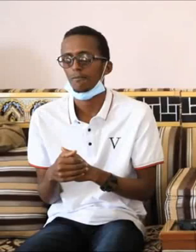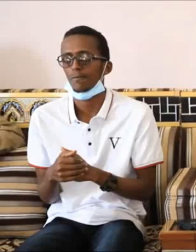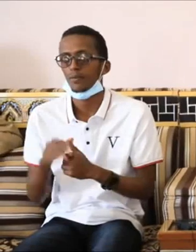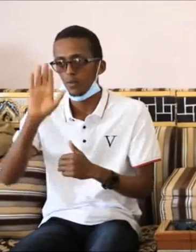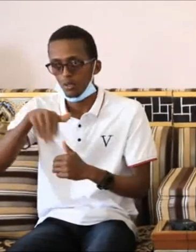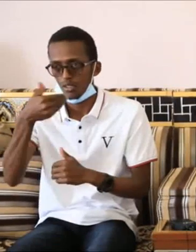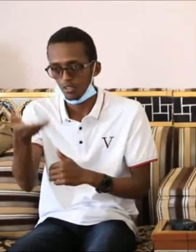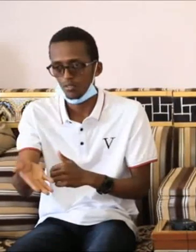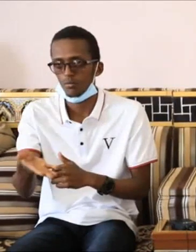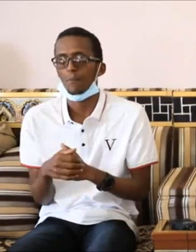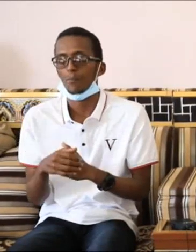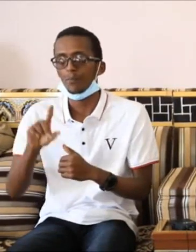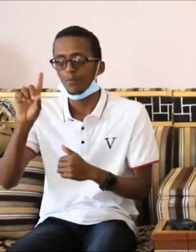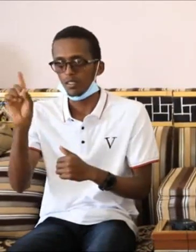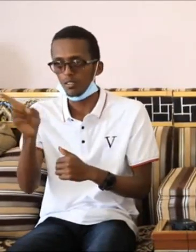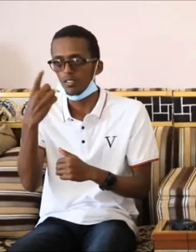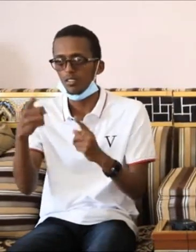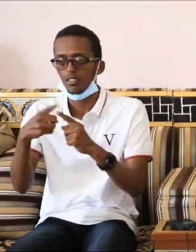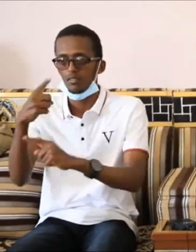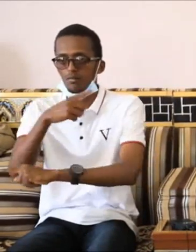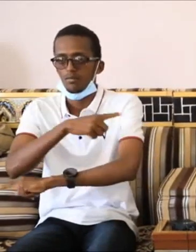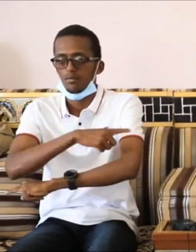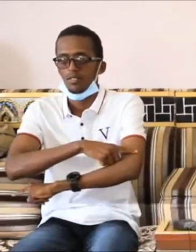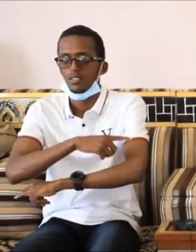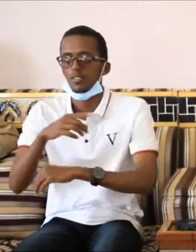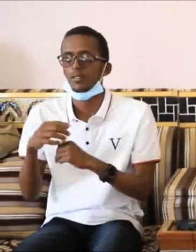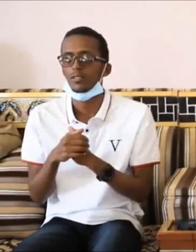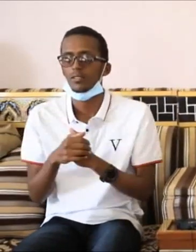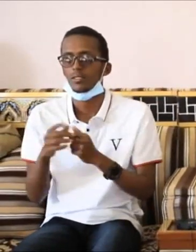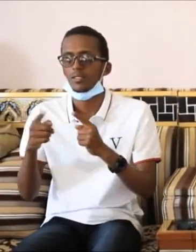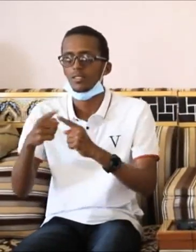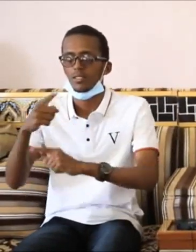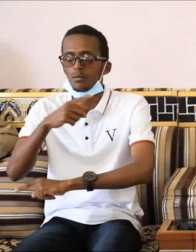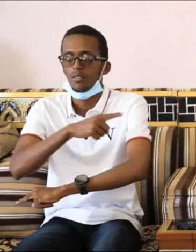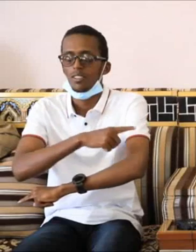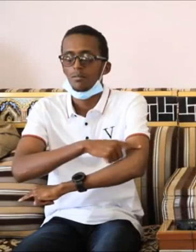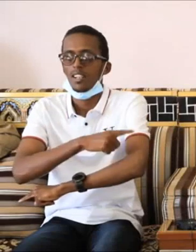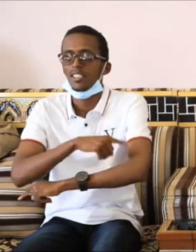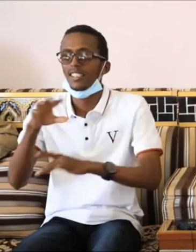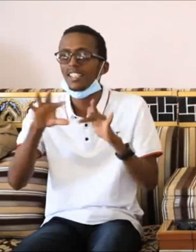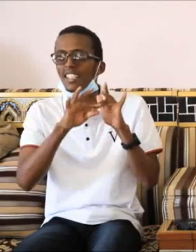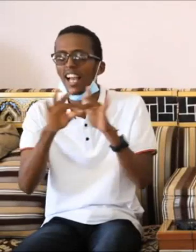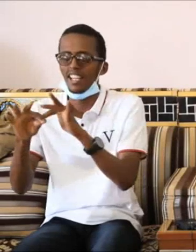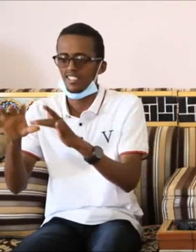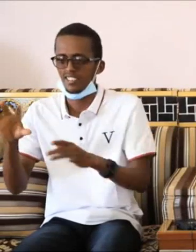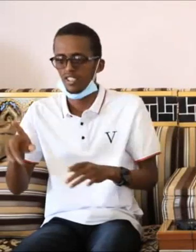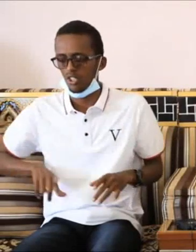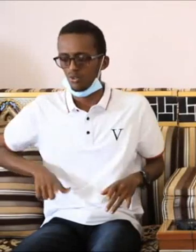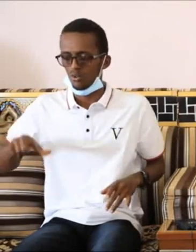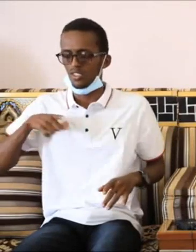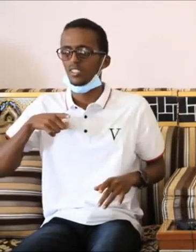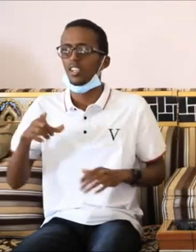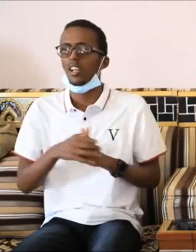انتا كدب ما انتا نقول حبيت هاي ما ان كوسو تنا لو شيدا او غارا دد انتا